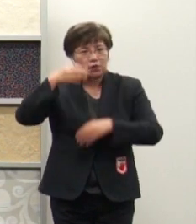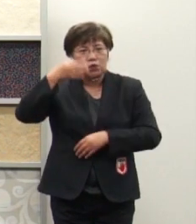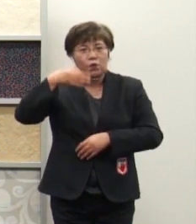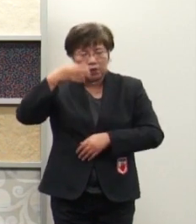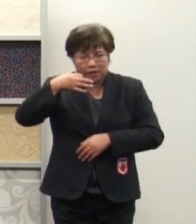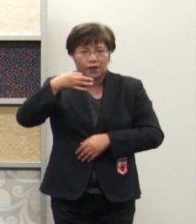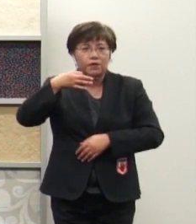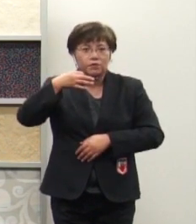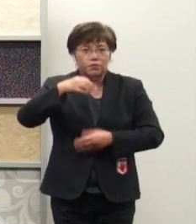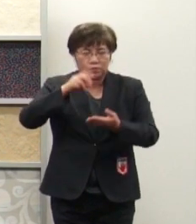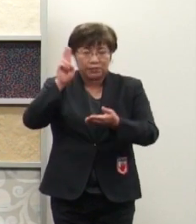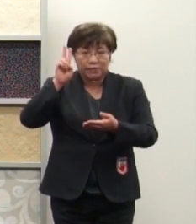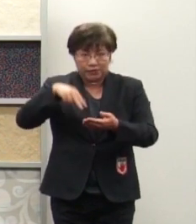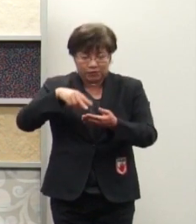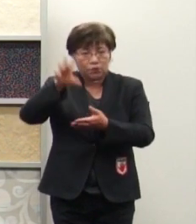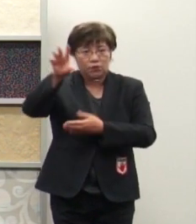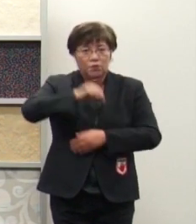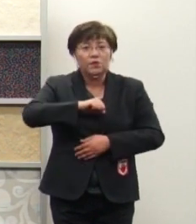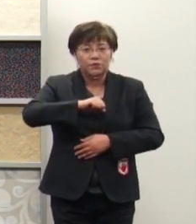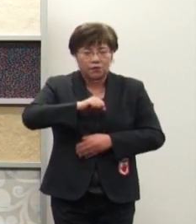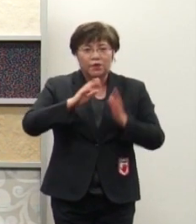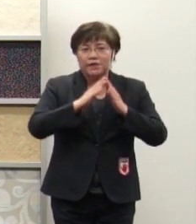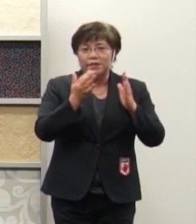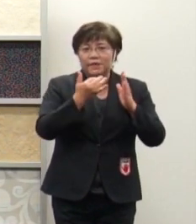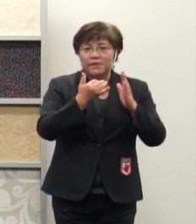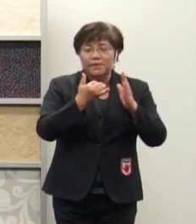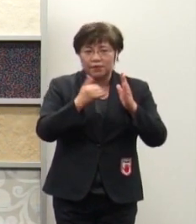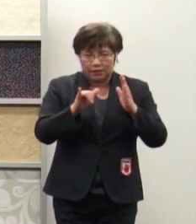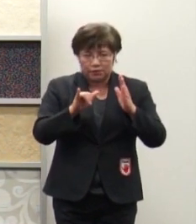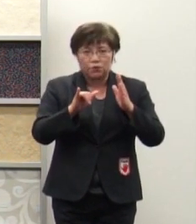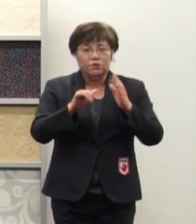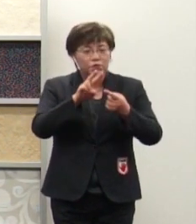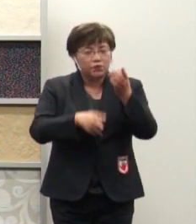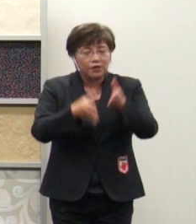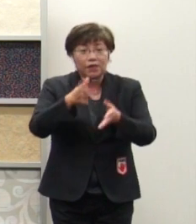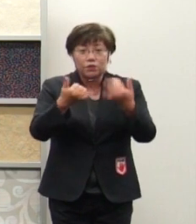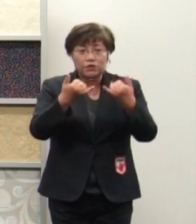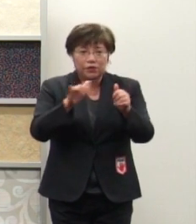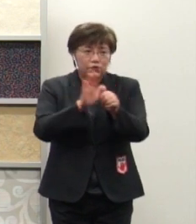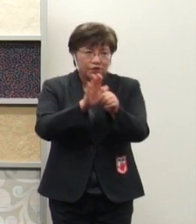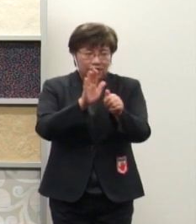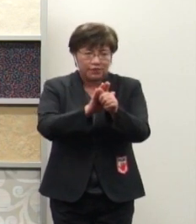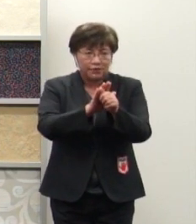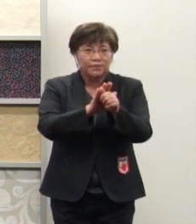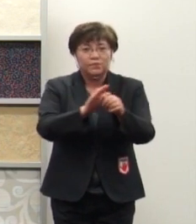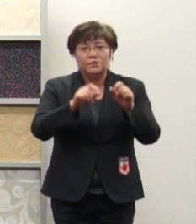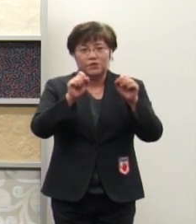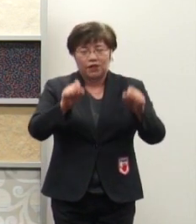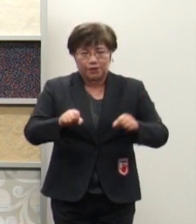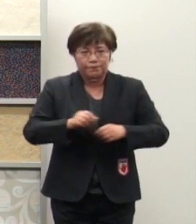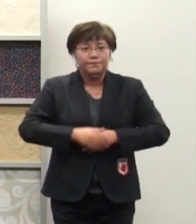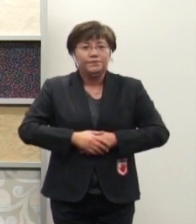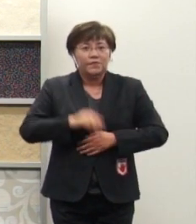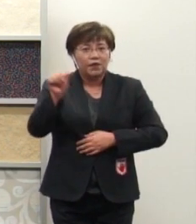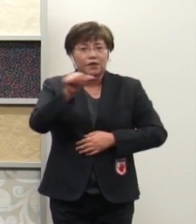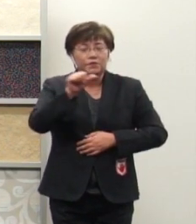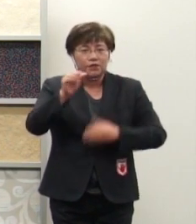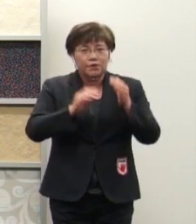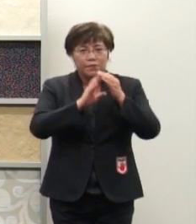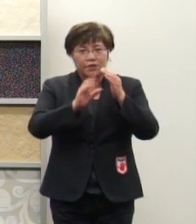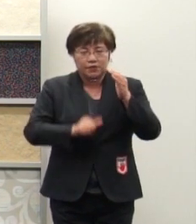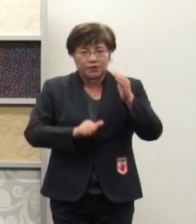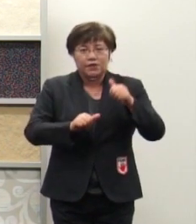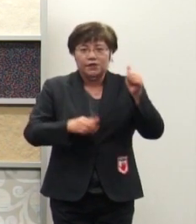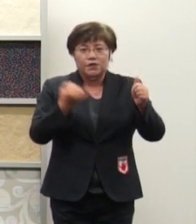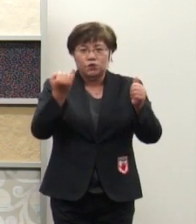て、家族介護者及び介護事業所への支援体制の強化について、第5次山梨県男女共